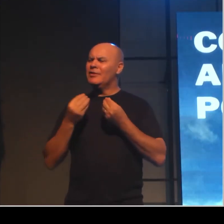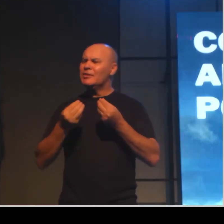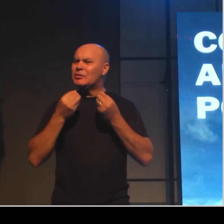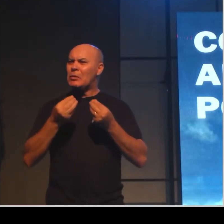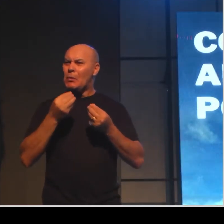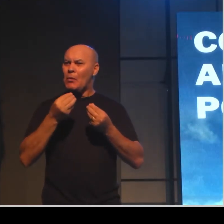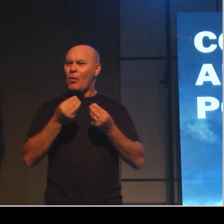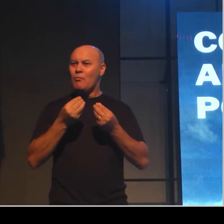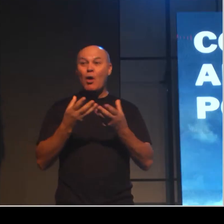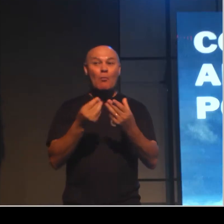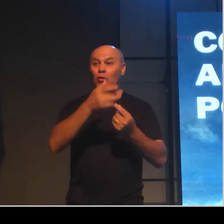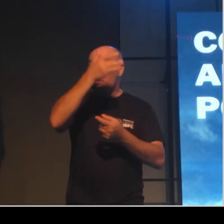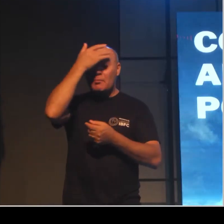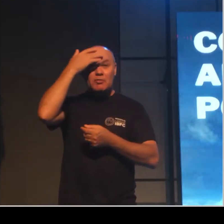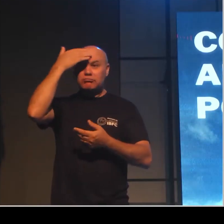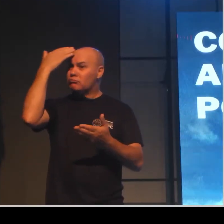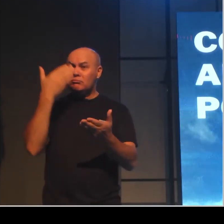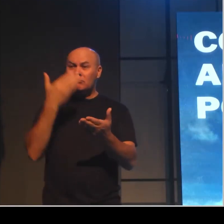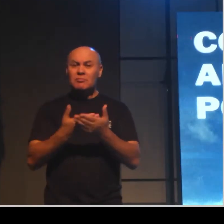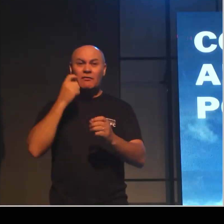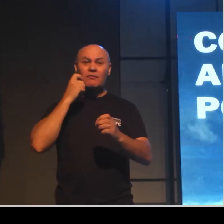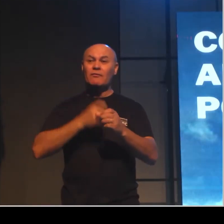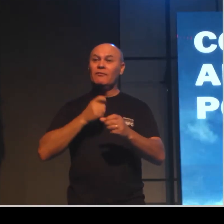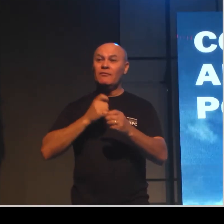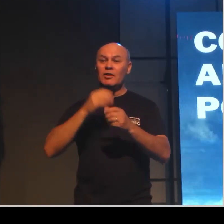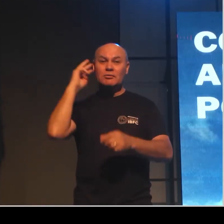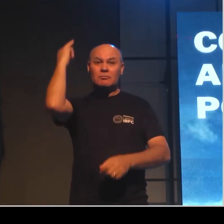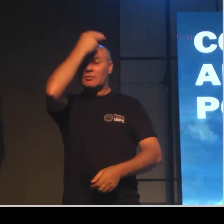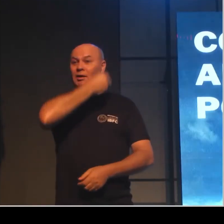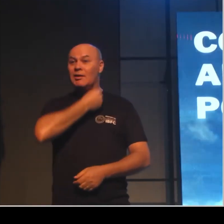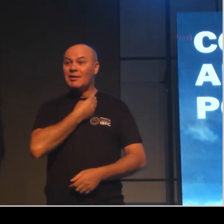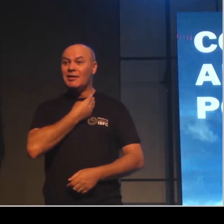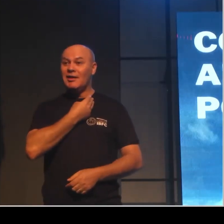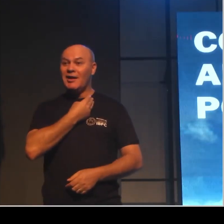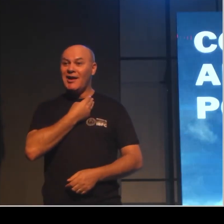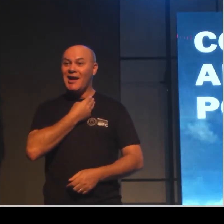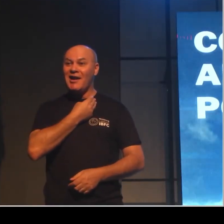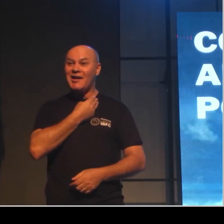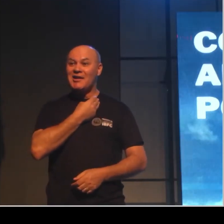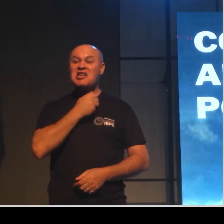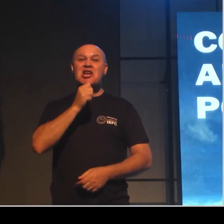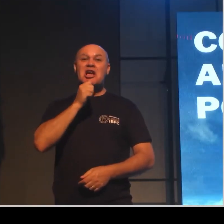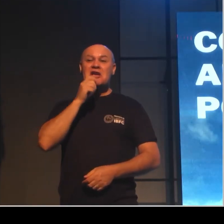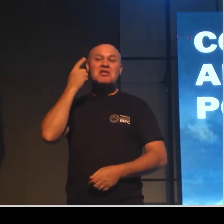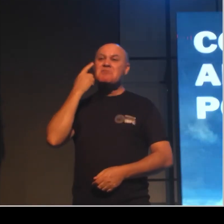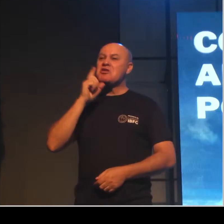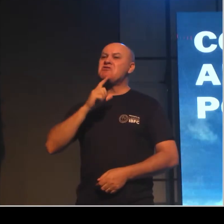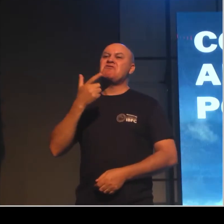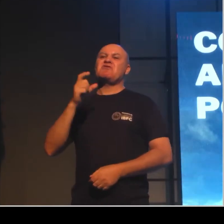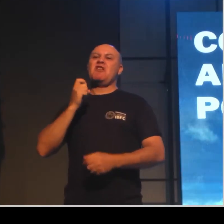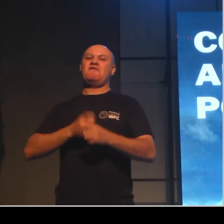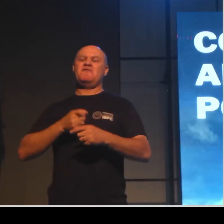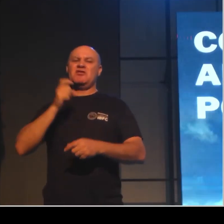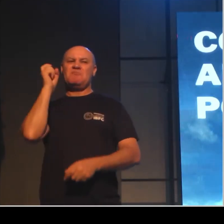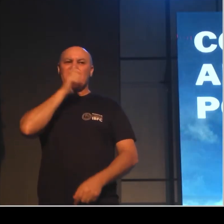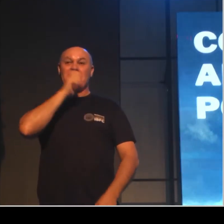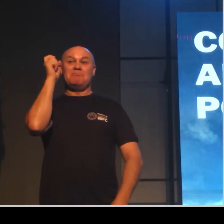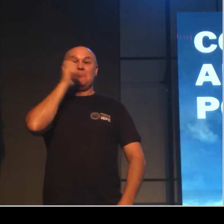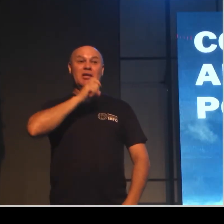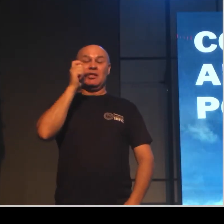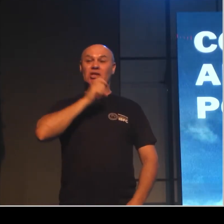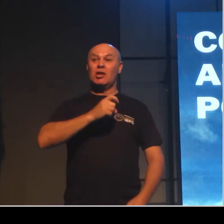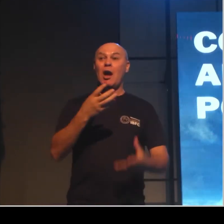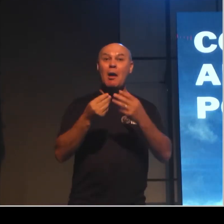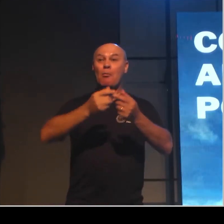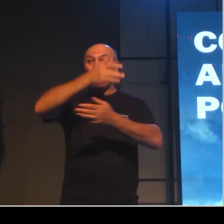cristianismo. As pessoas, os céticos, os que não creem em Cristo, riem